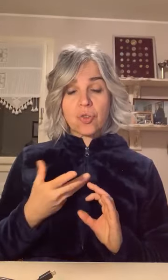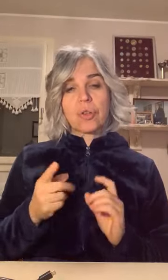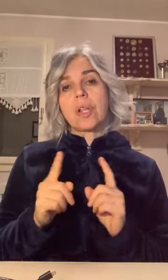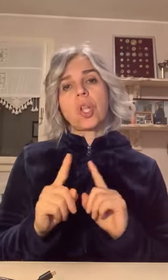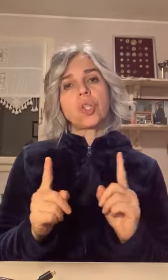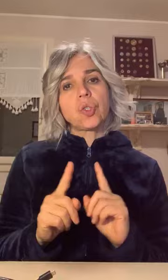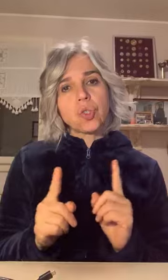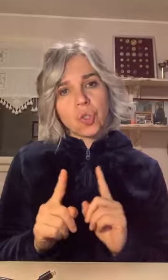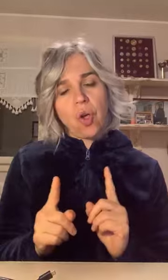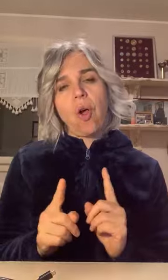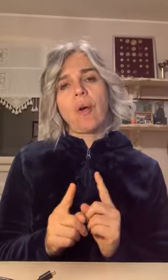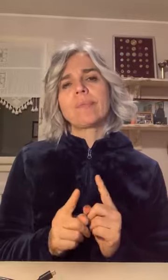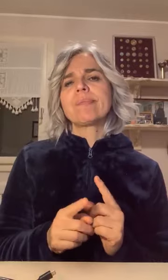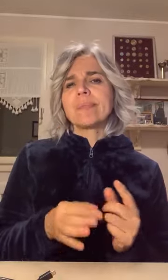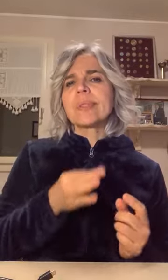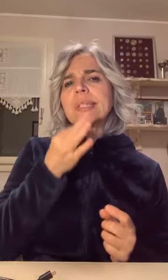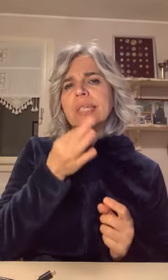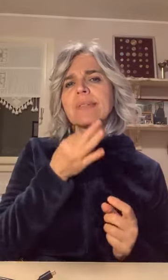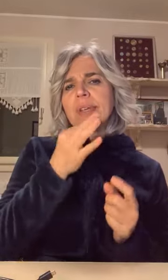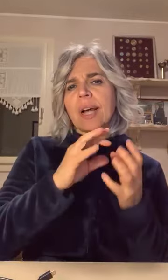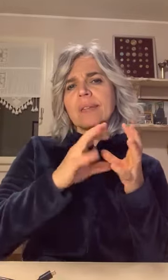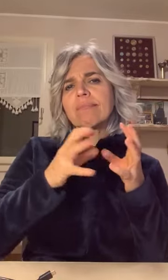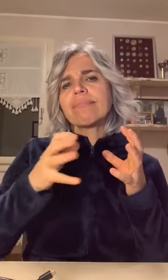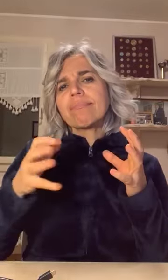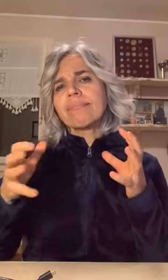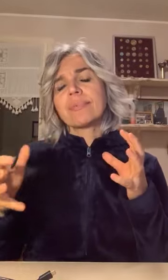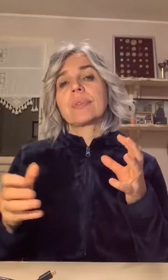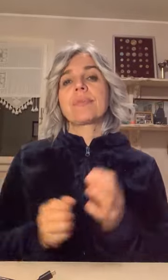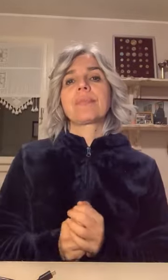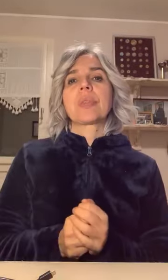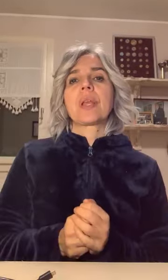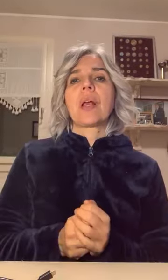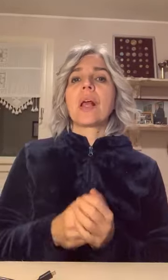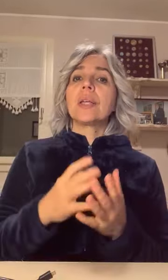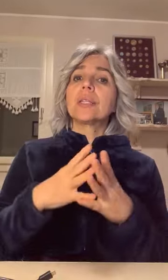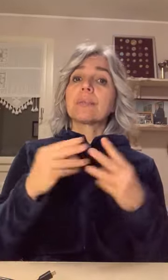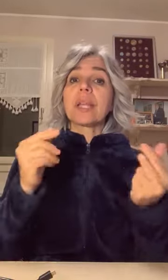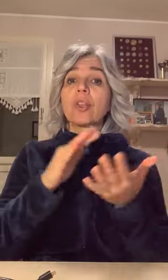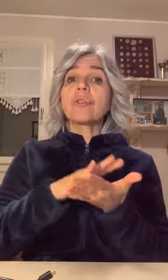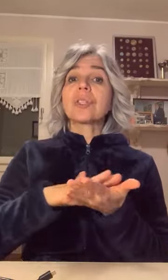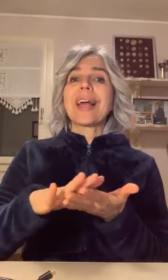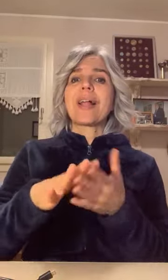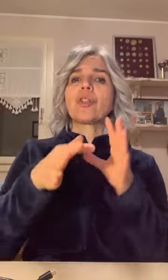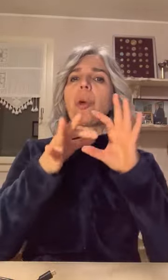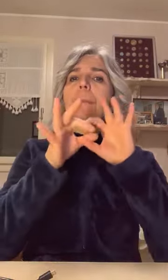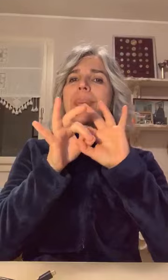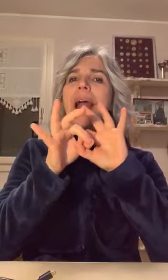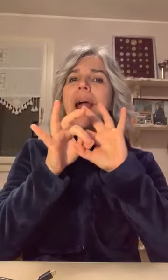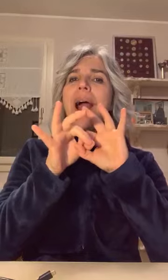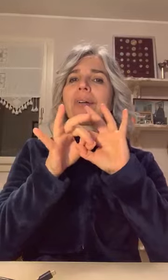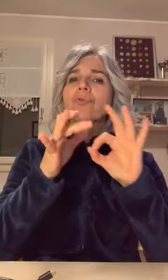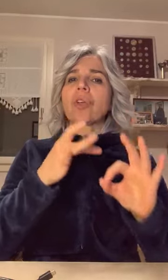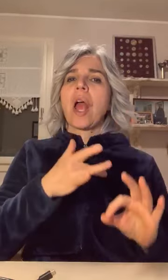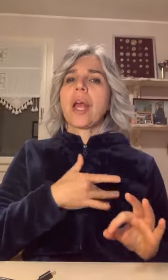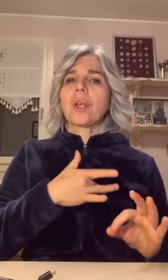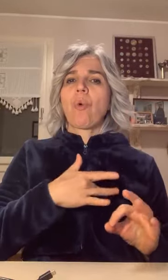invece lo Spirito Santo porta al cuore dell'uomo. E io vorrei parlarti proprio di questa mattina. Vorrei parlarti di una